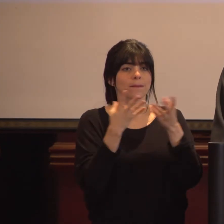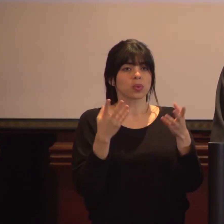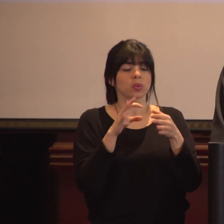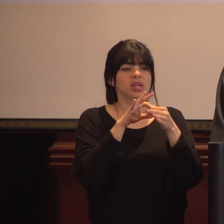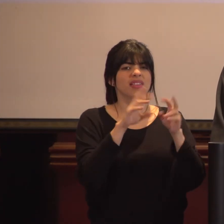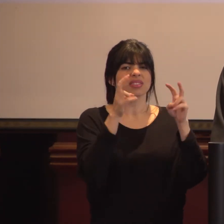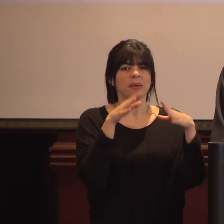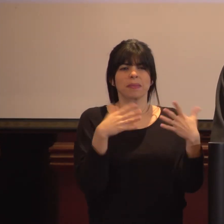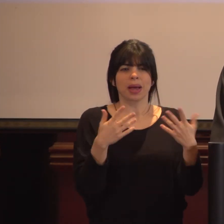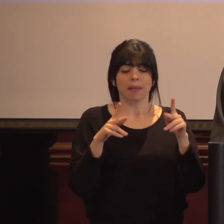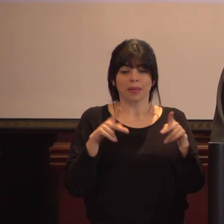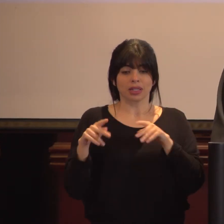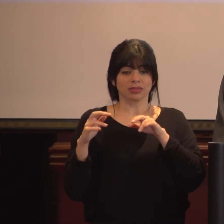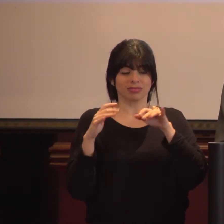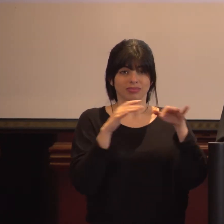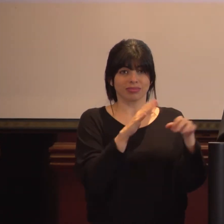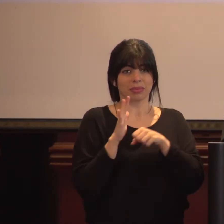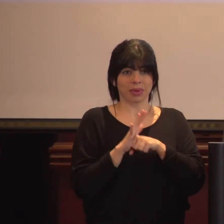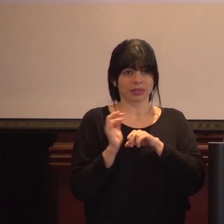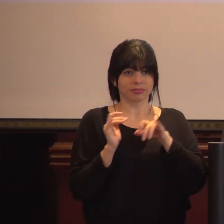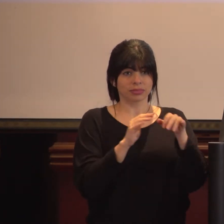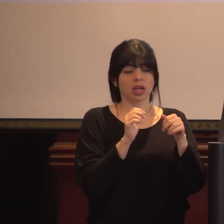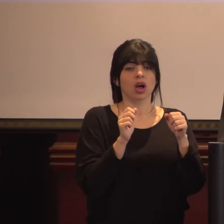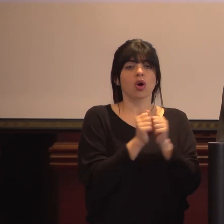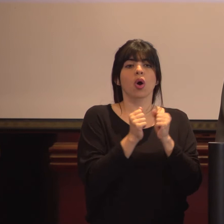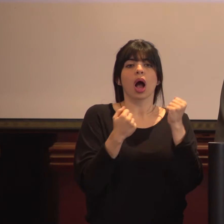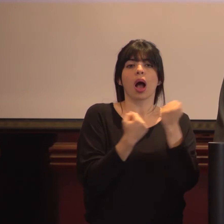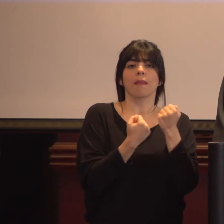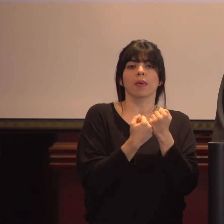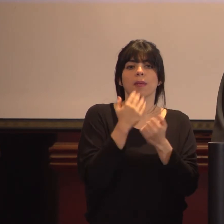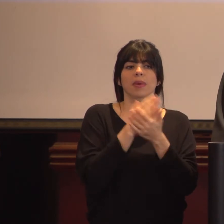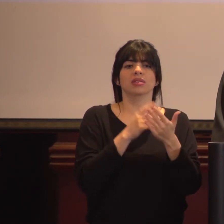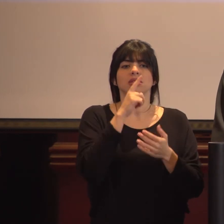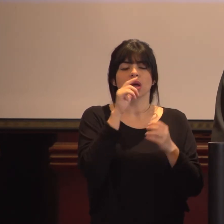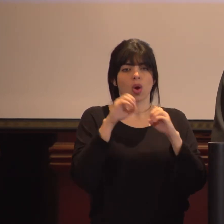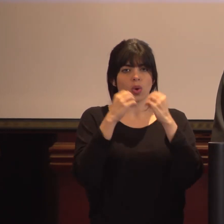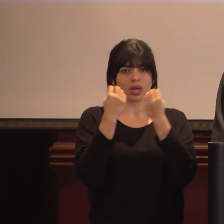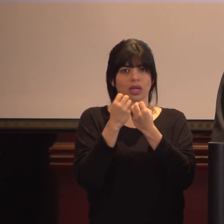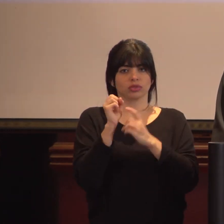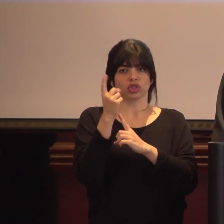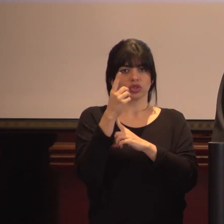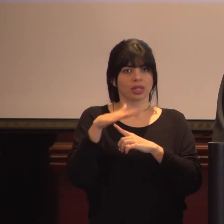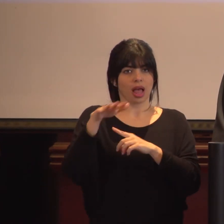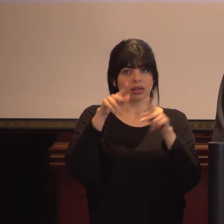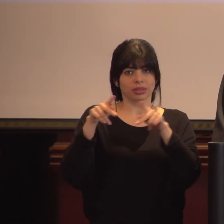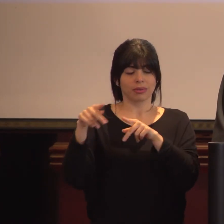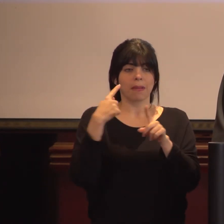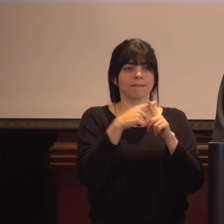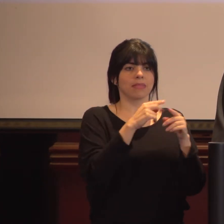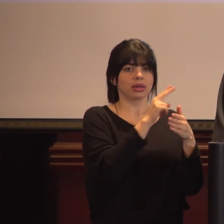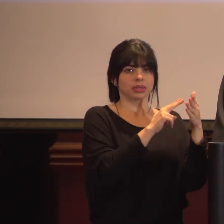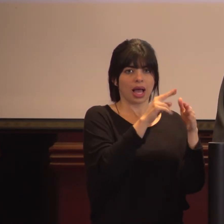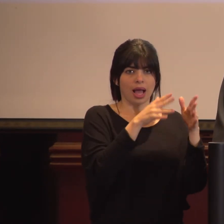materia de desplazamiento forzado con el apoyo de las organizaciones de la sociedad civil y de la